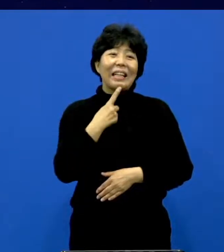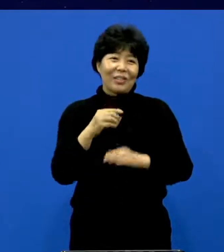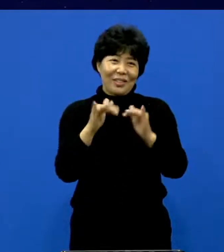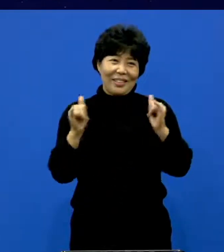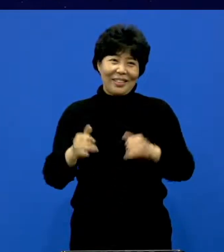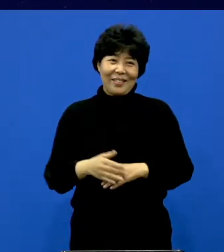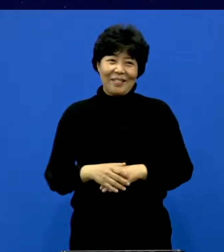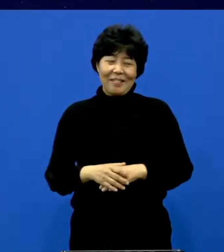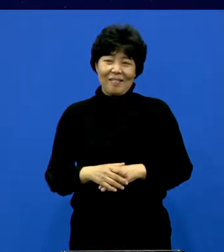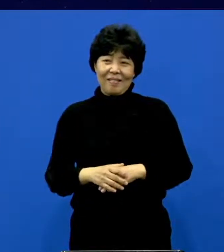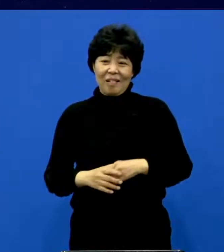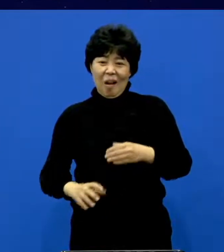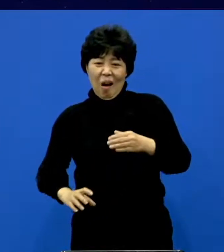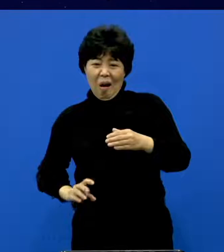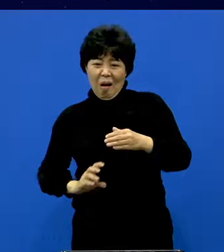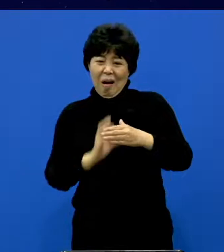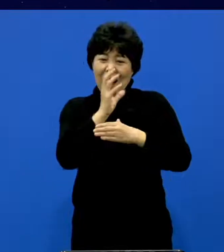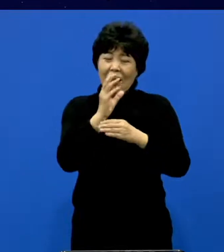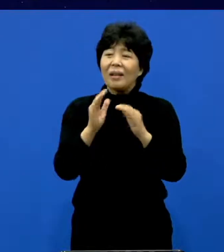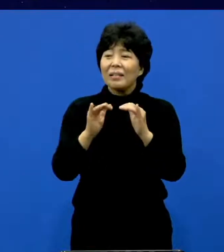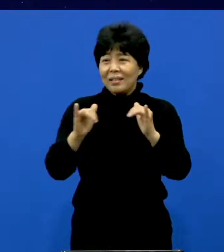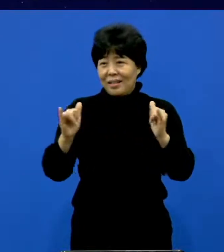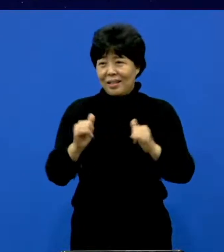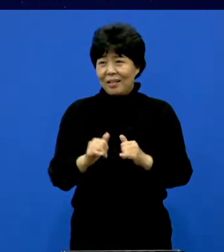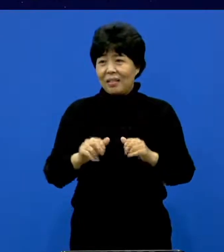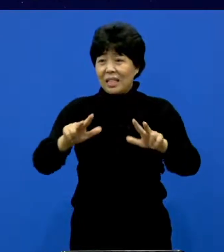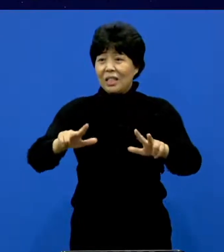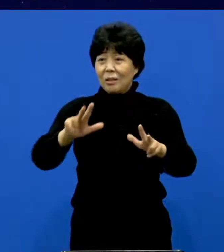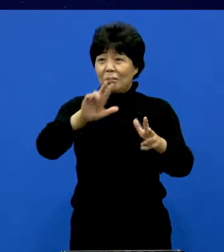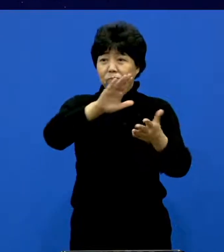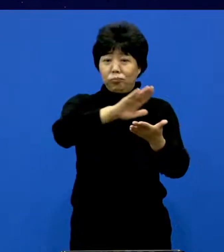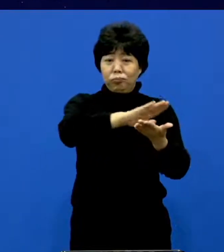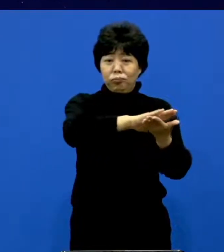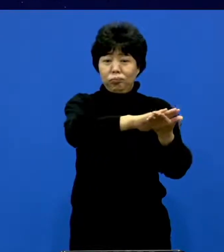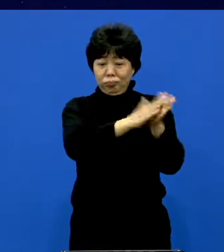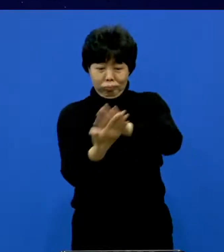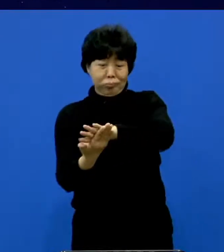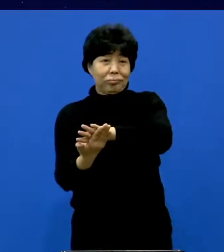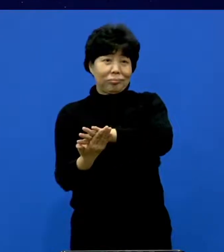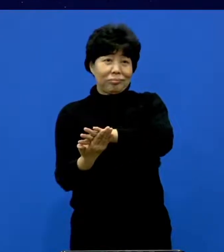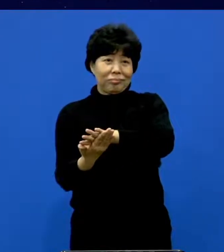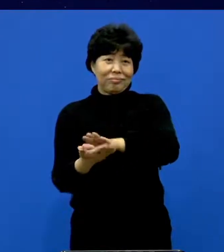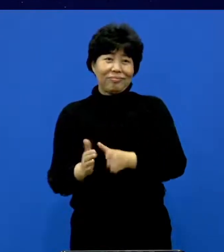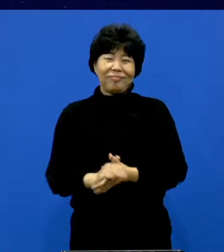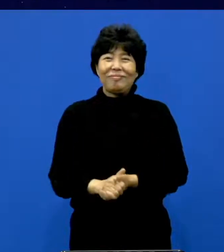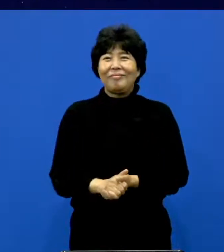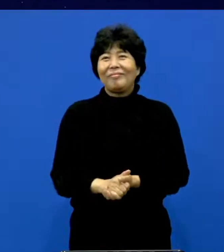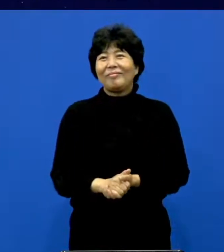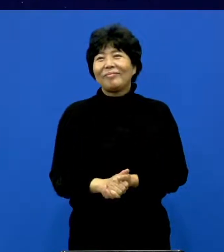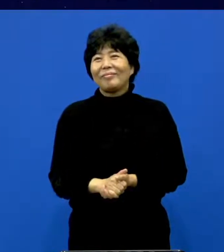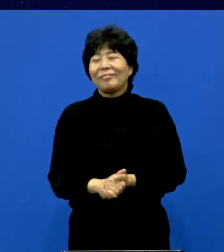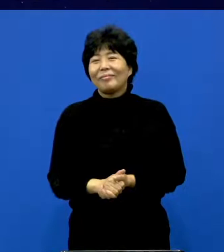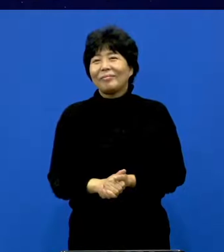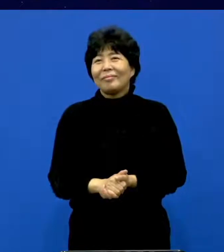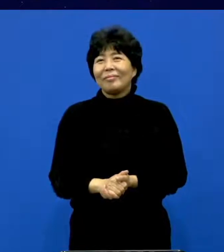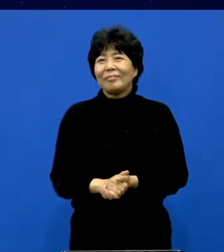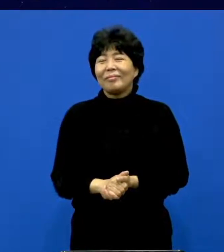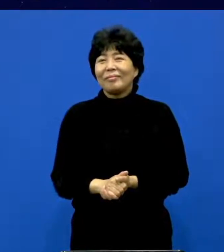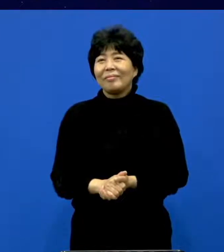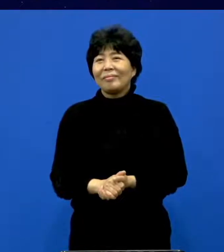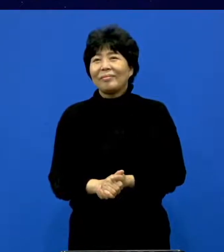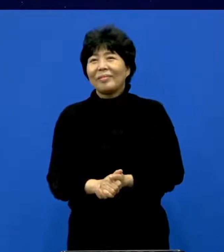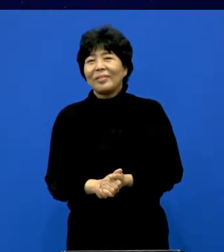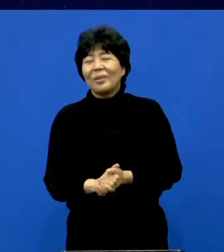충동적인 사람. 근데 그가 지금 변했죠, 그죠? 베드로서를 기록할 때는 그가 변한 것입니다. 자, 오늘